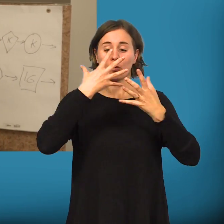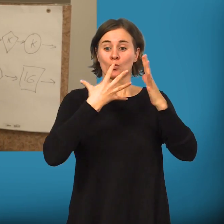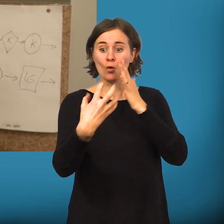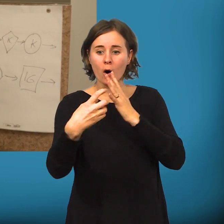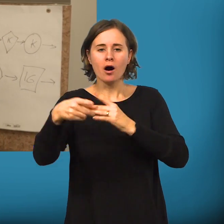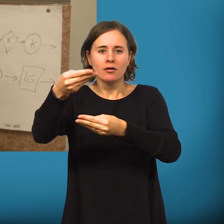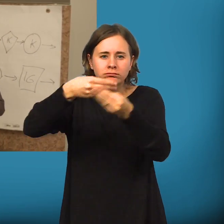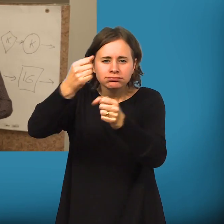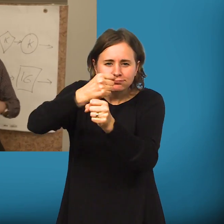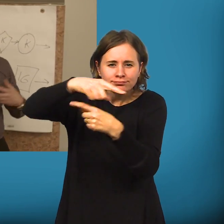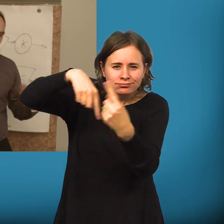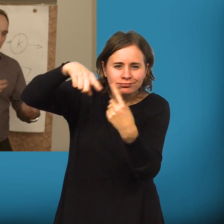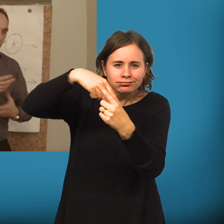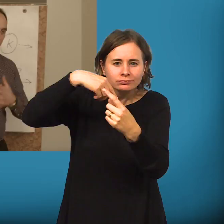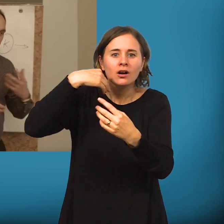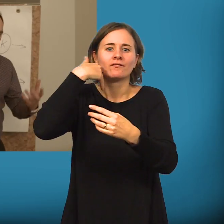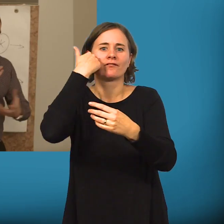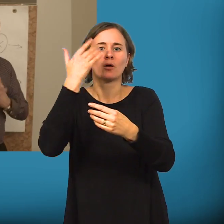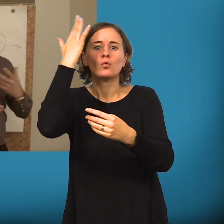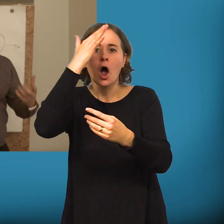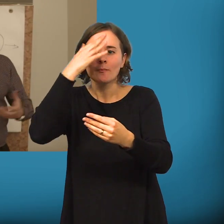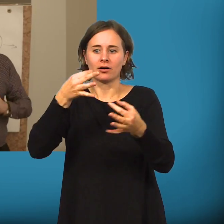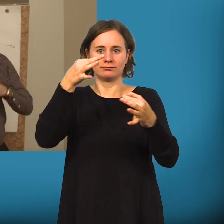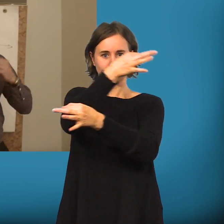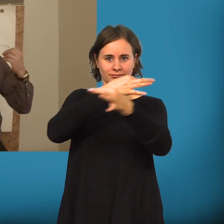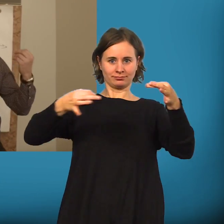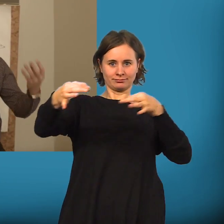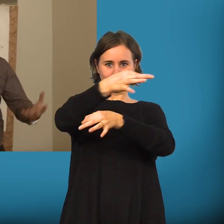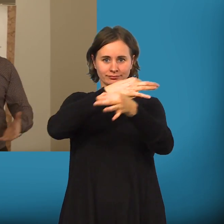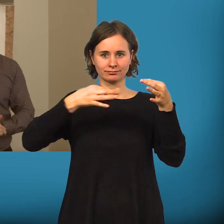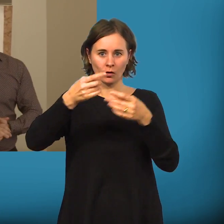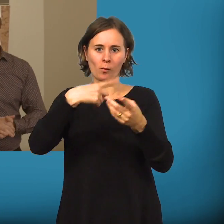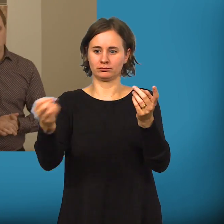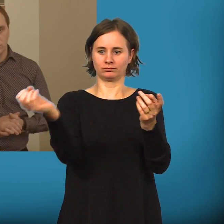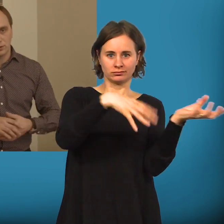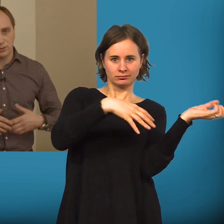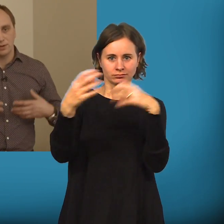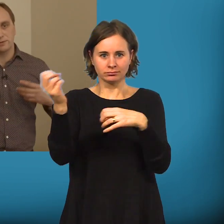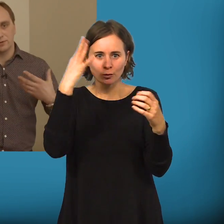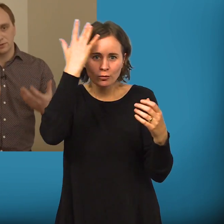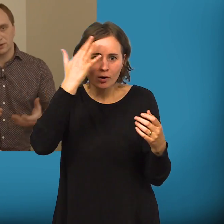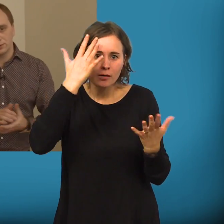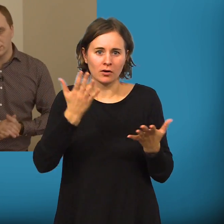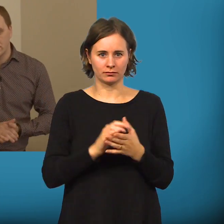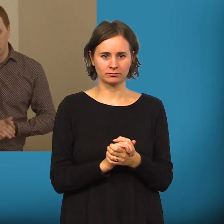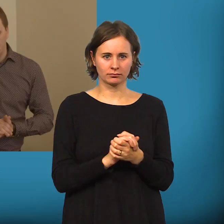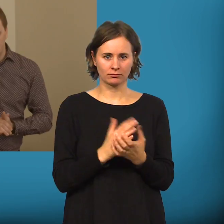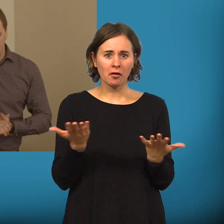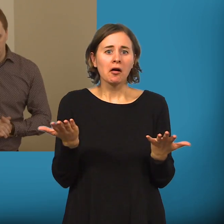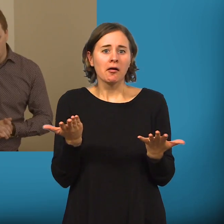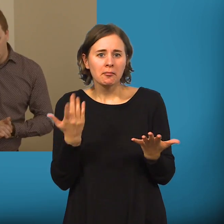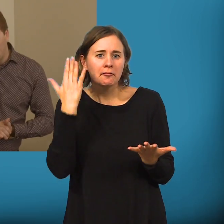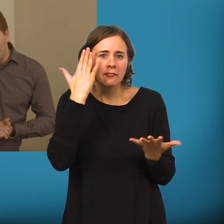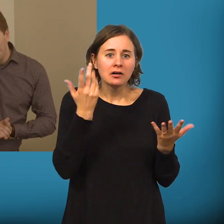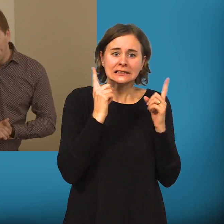siurbia informaciją iš aplinkos, informaciją apdoroja, nagrinėja, iš to formuoja savo nuomonę ir vėl ją atiduoda